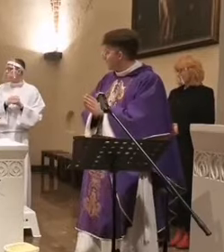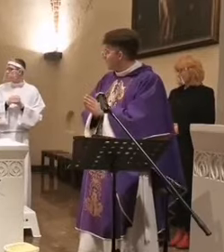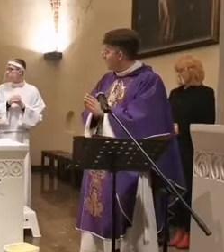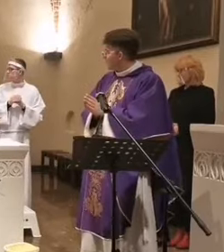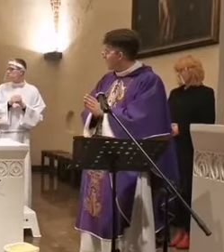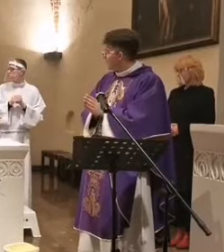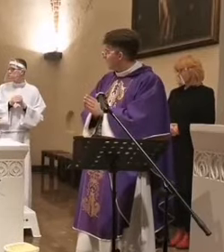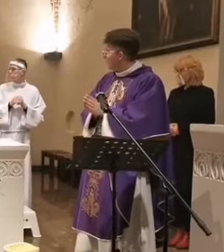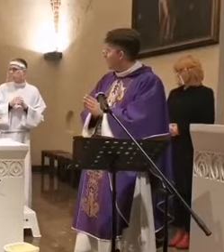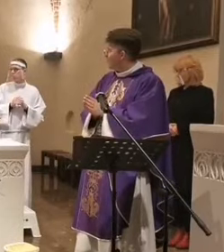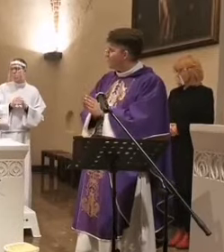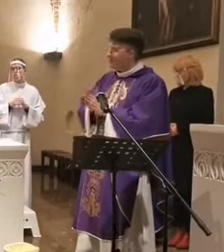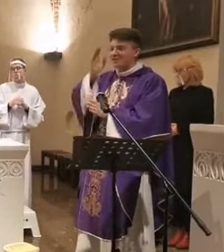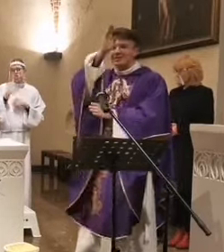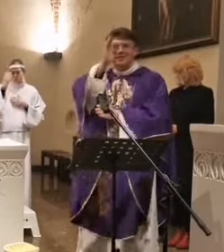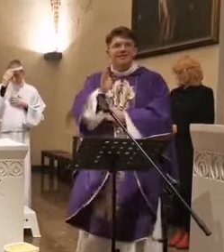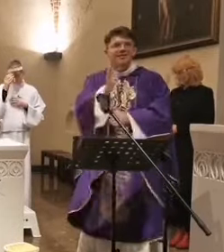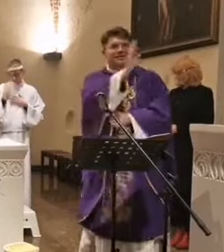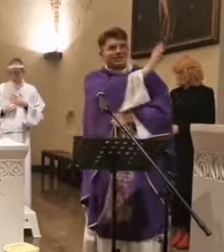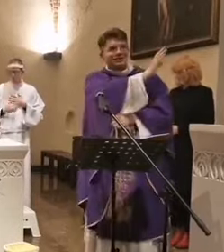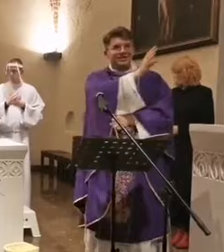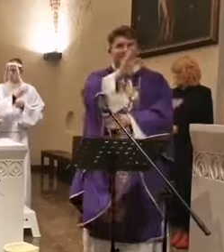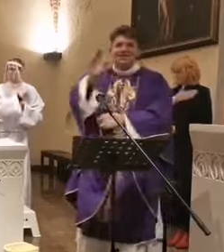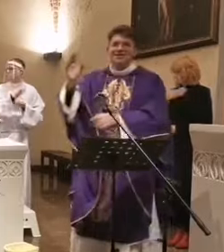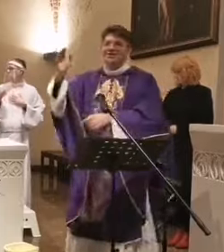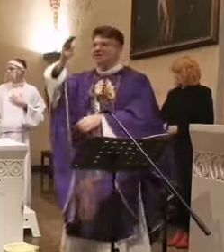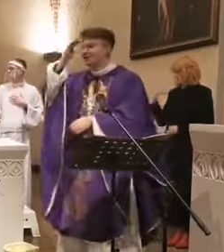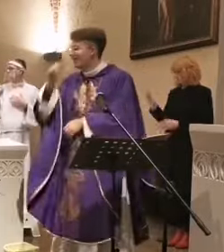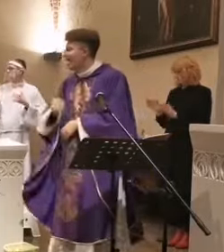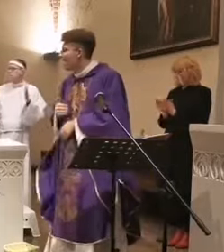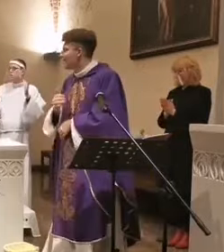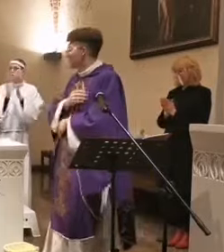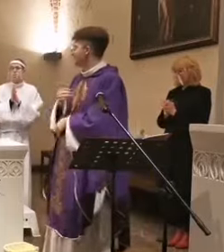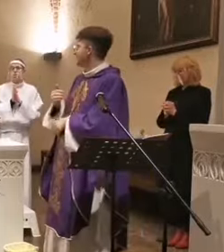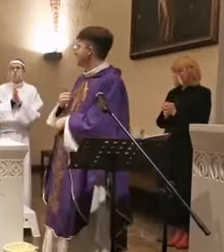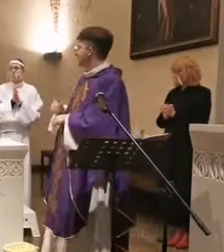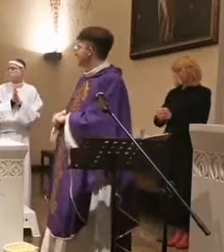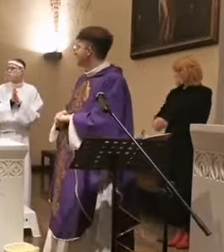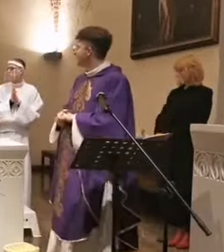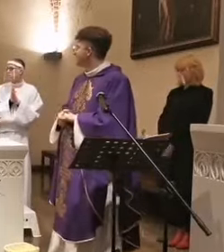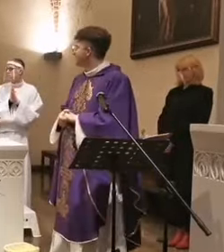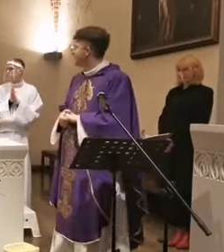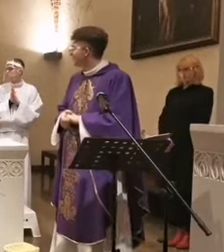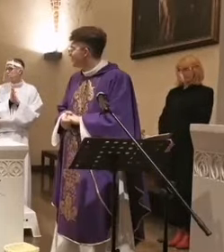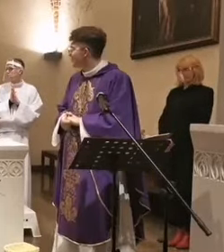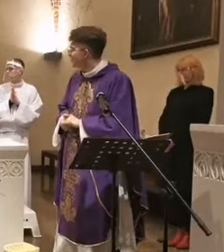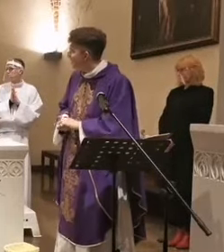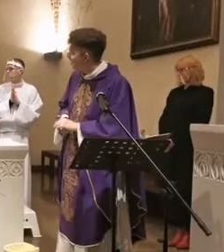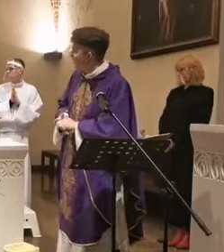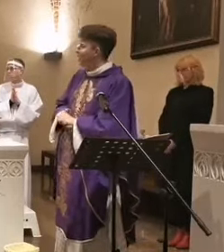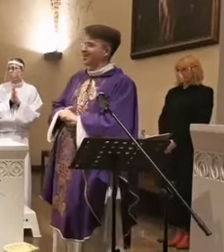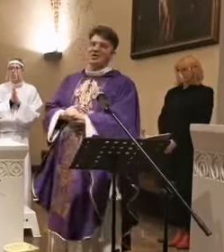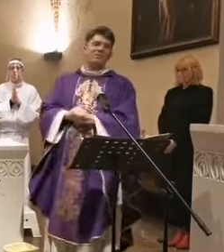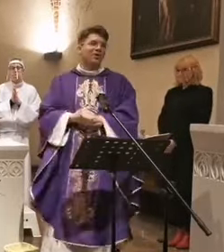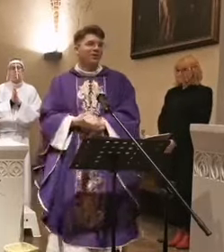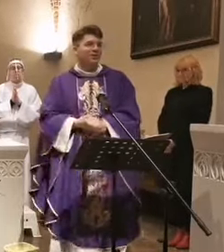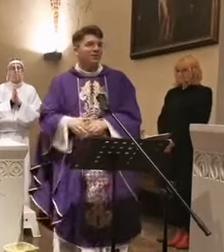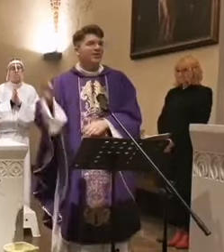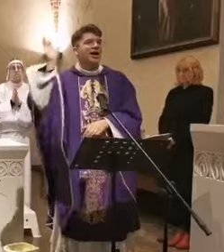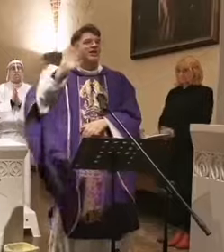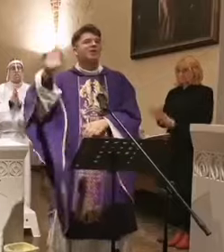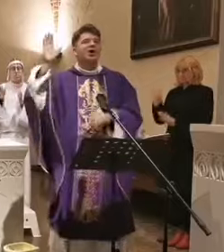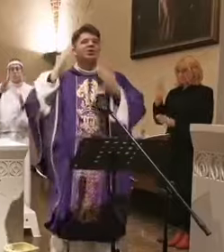Ci benedica Dio onnipotente, Padre, e Figlio e Spirito Santo. Amen. La messa è finita, andiamo in pace. E c'è il